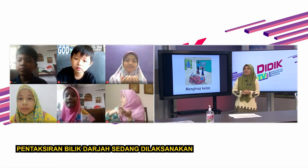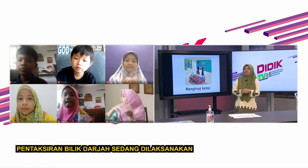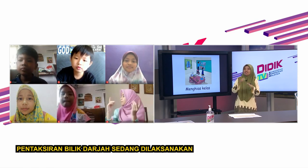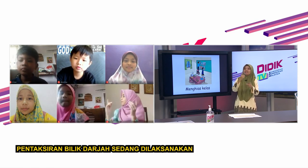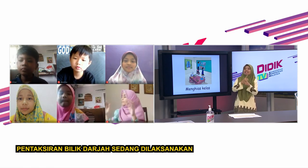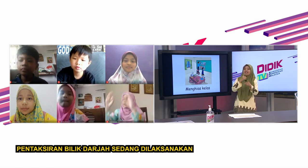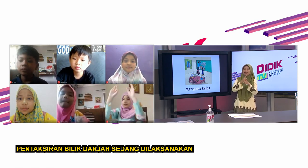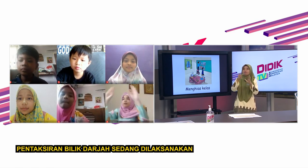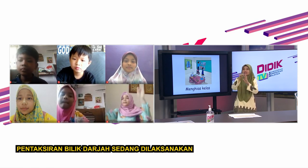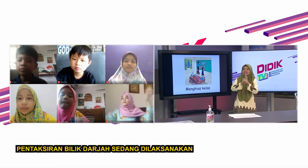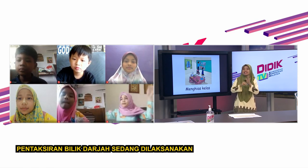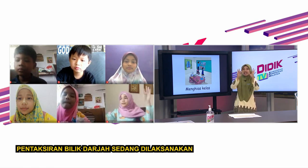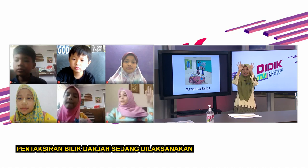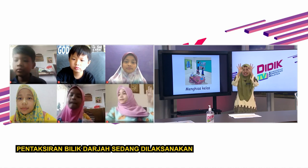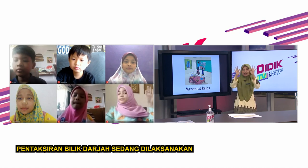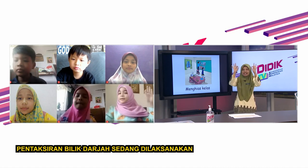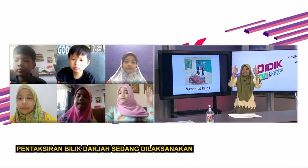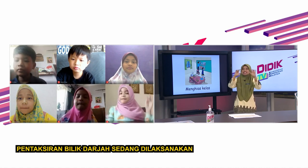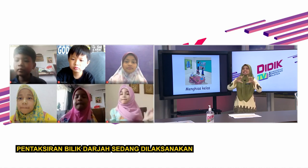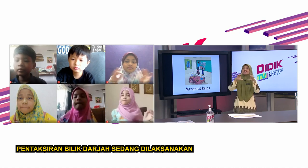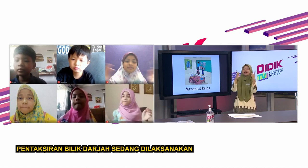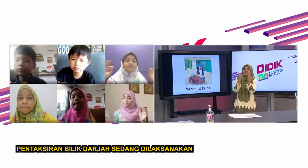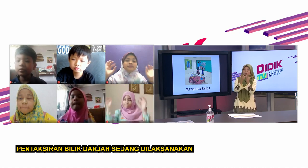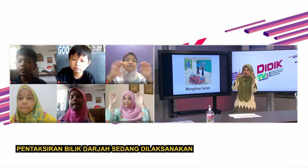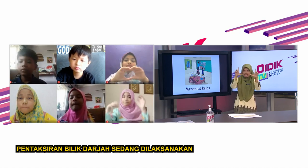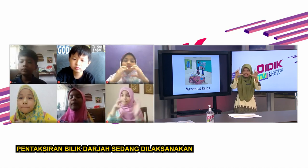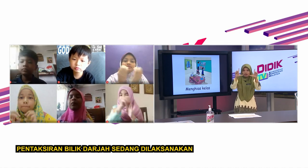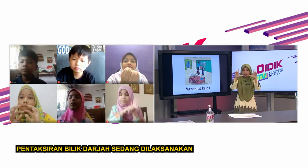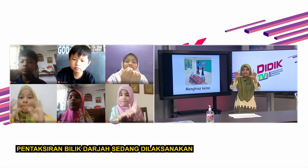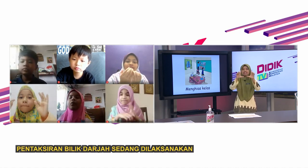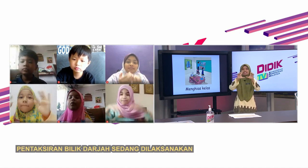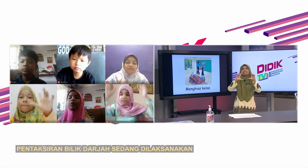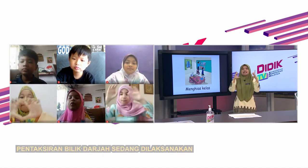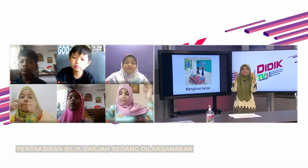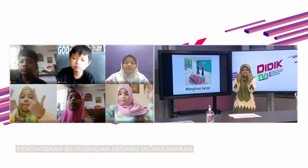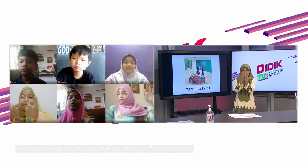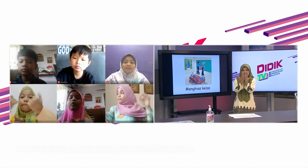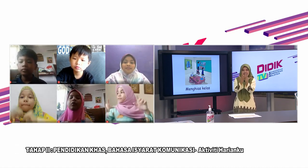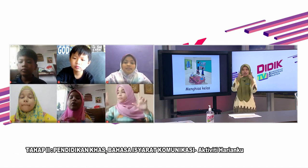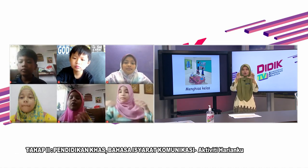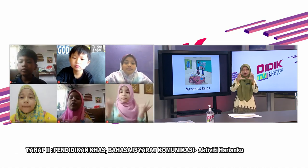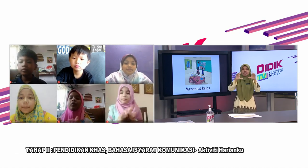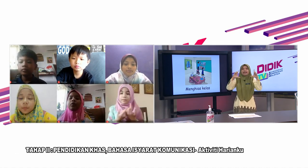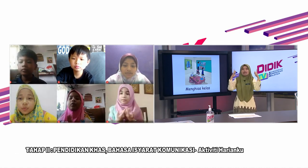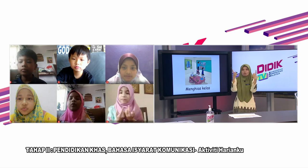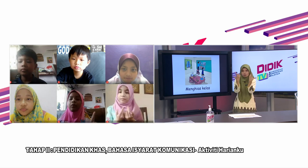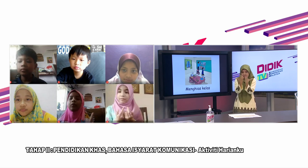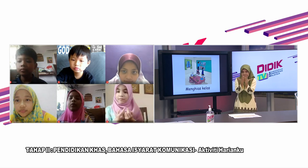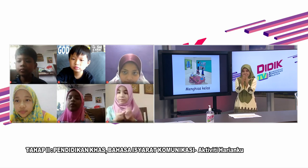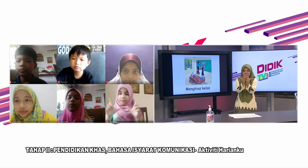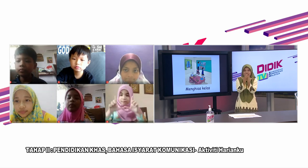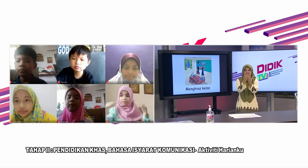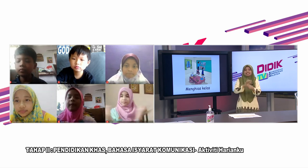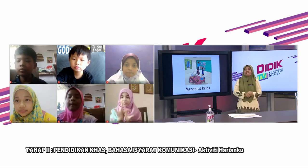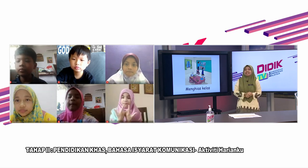Okey, betul. Menghias kelas. Huruf L. Kelas. Huruf L, buat